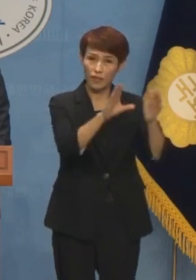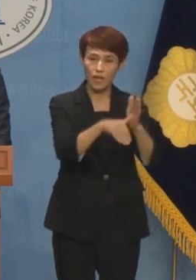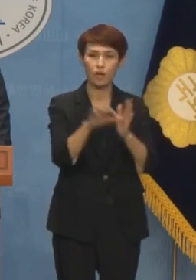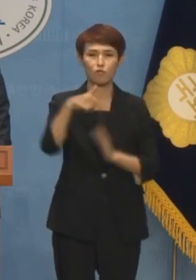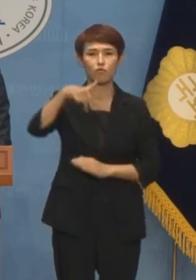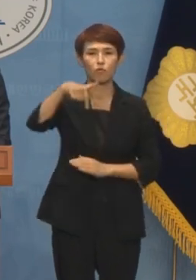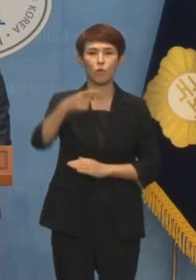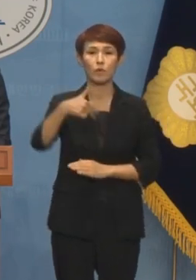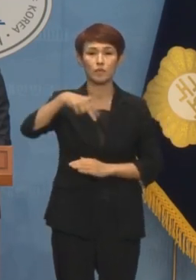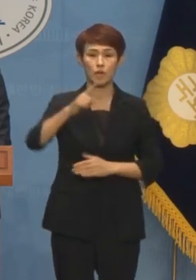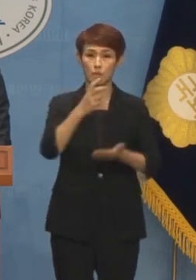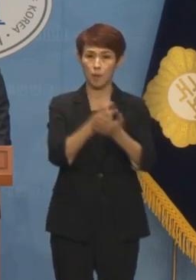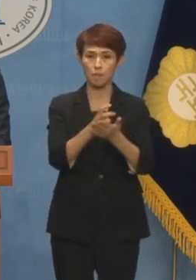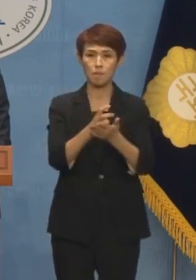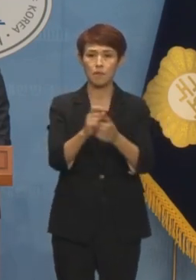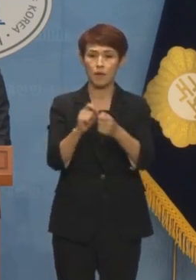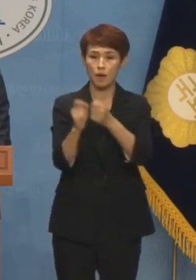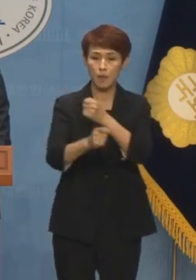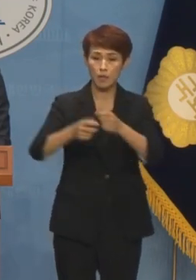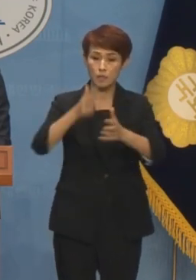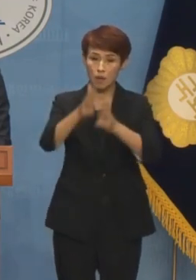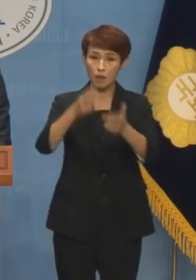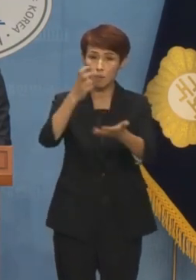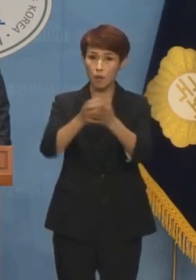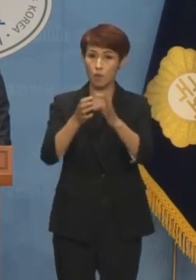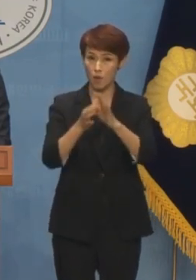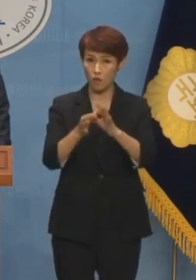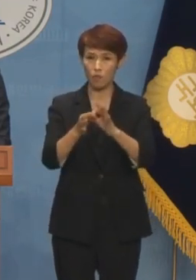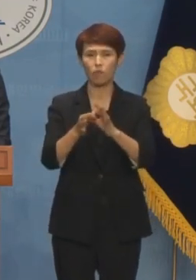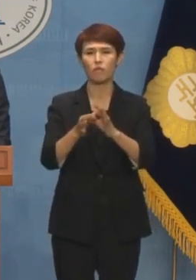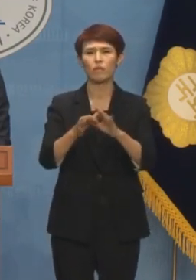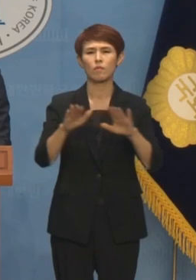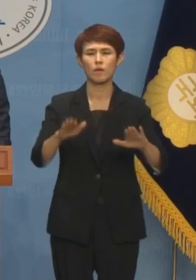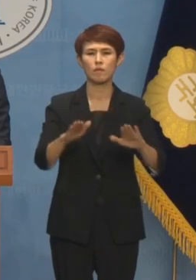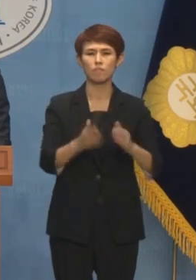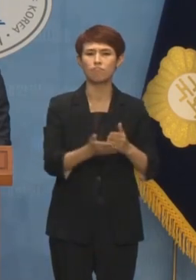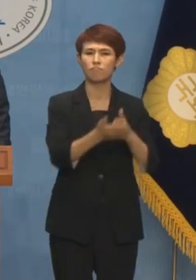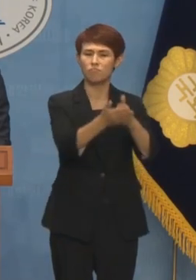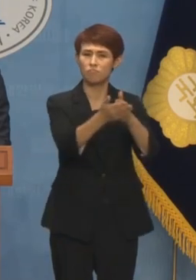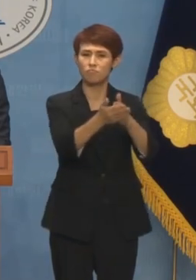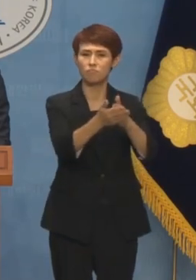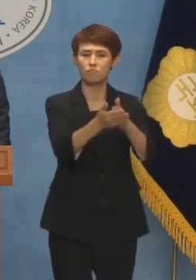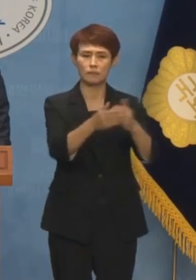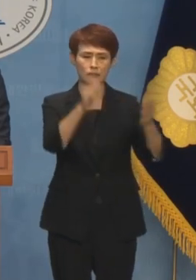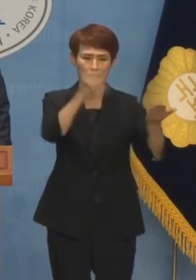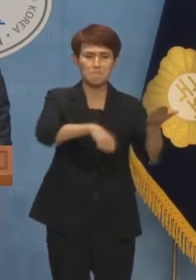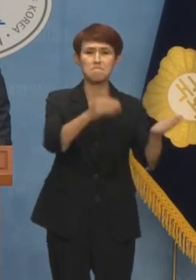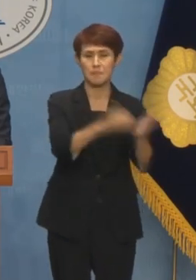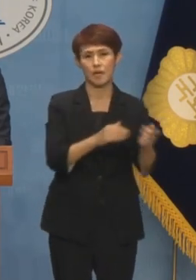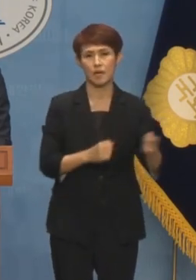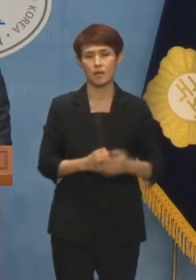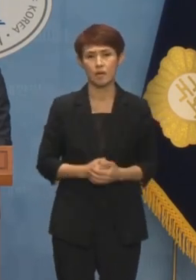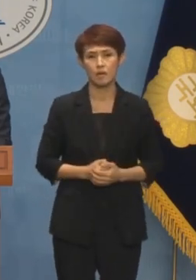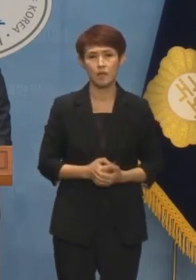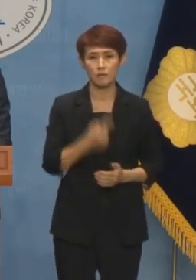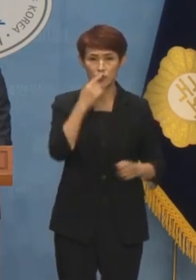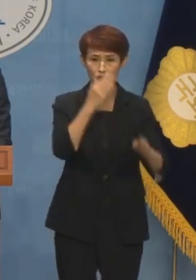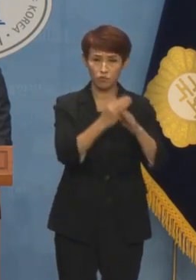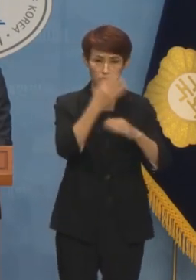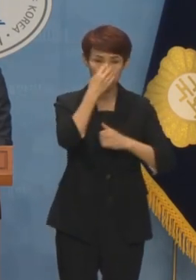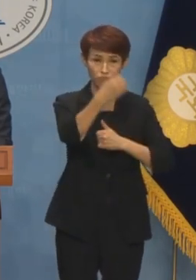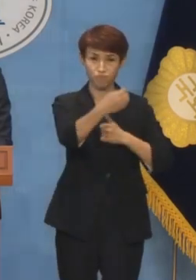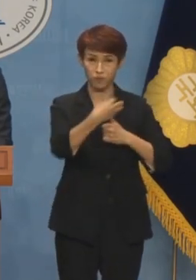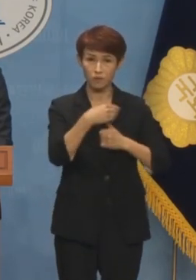민주유공자법과 가맹사업법 개정안에 대한 본회의 부의 요구를 단독 의결하였습니다. 민주주의를